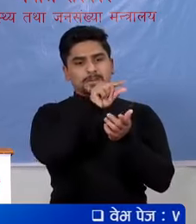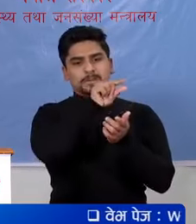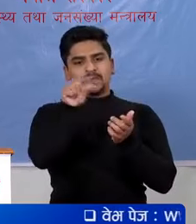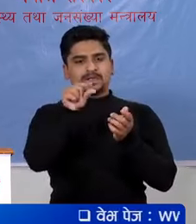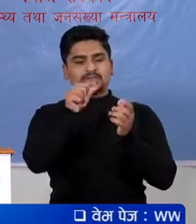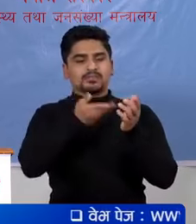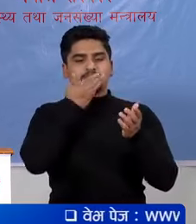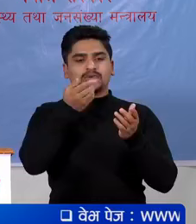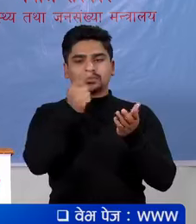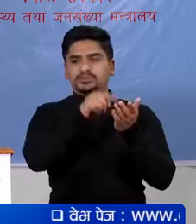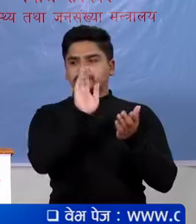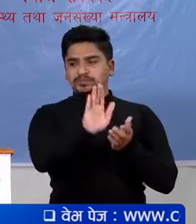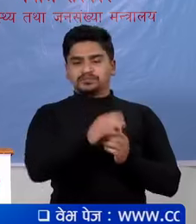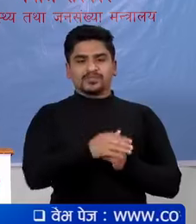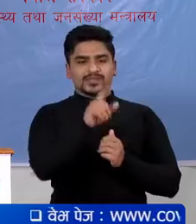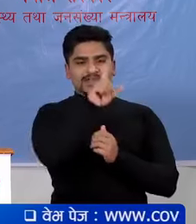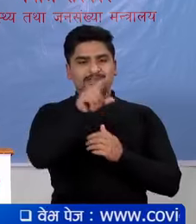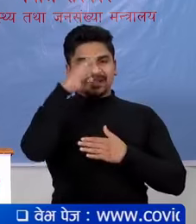ब्यवरा